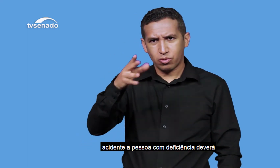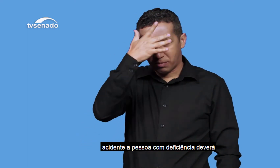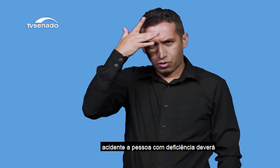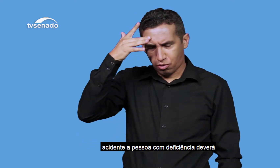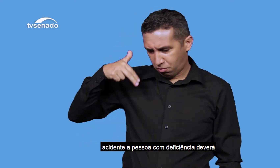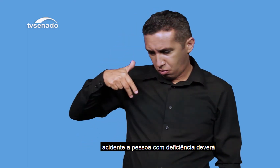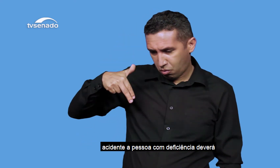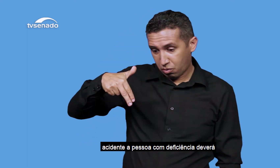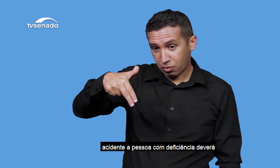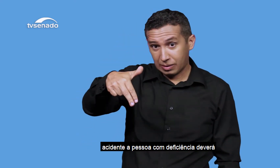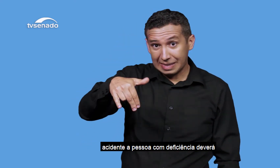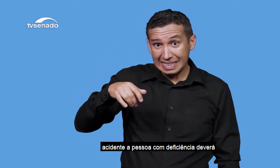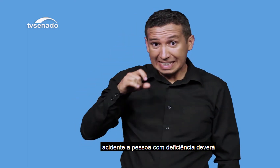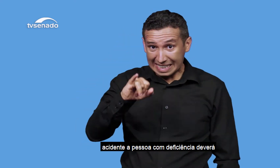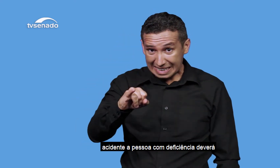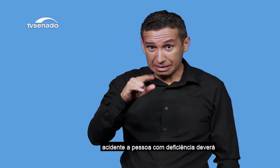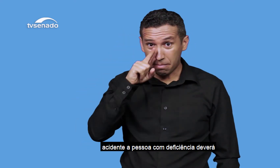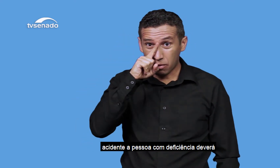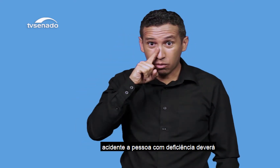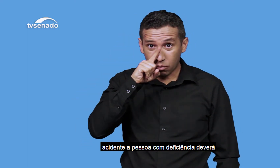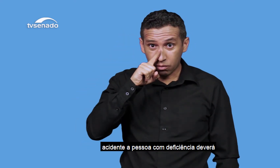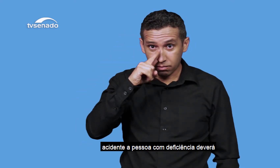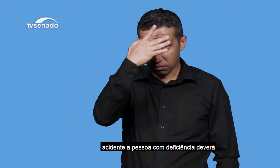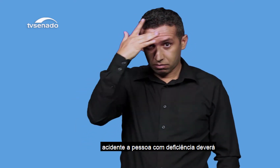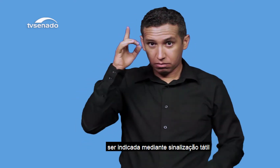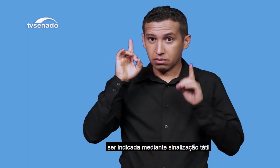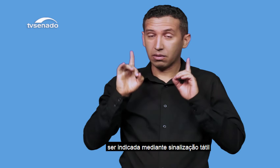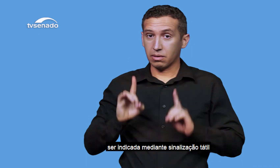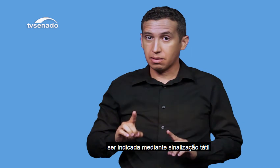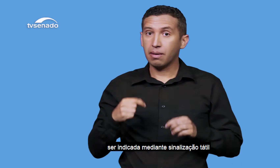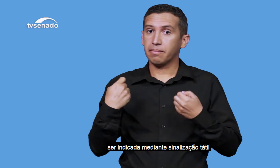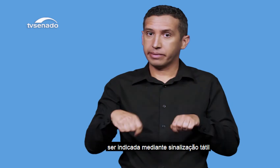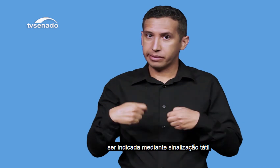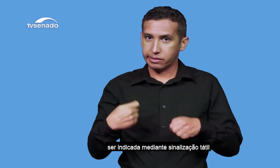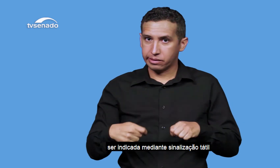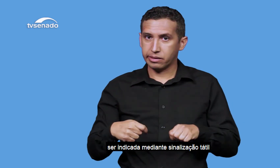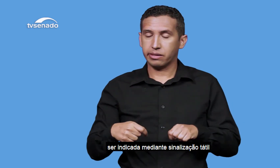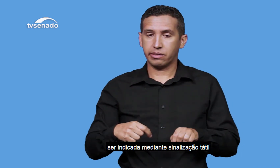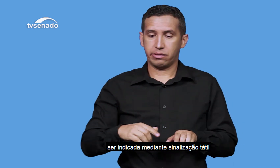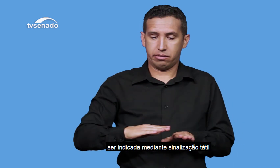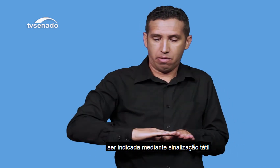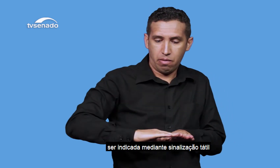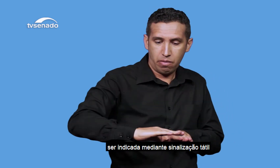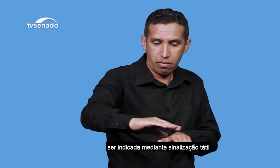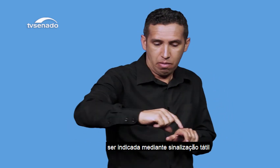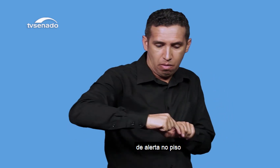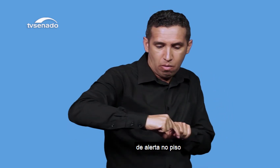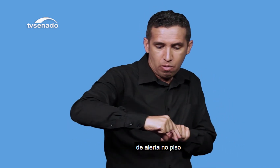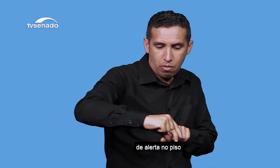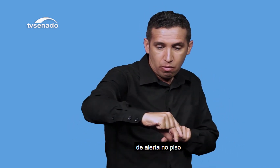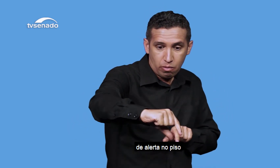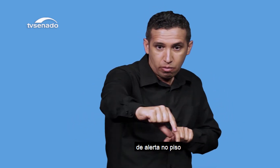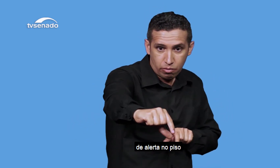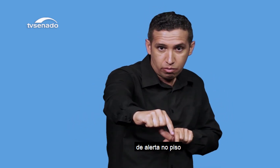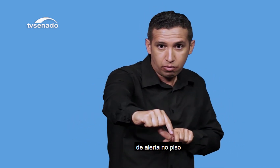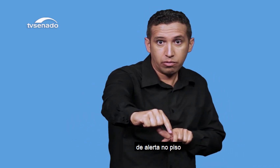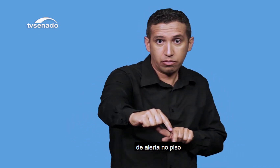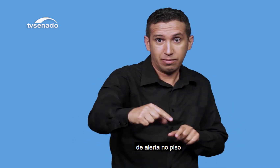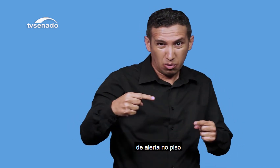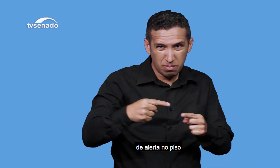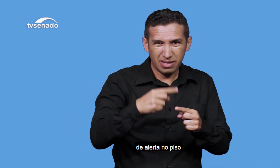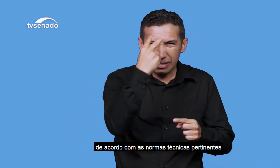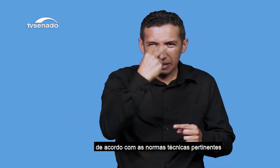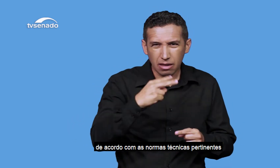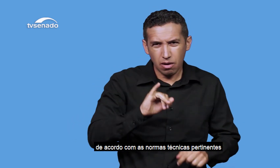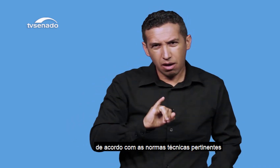risco de acidente a pessoa com deficiência deverá ser indicada mediante sinalização tátil de alerta no